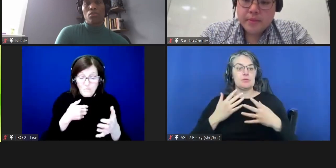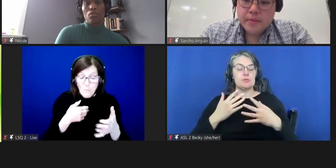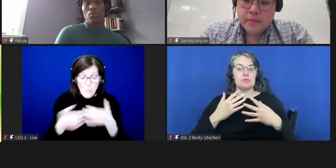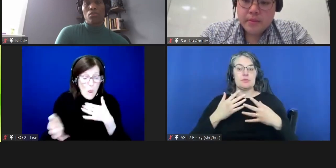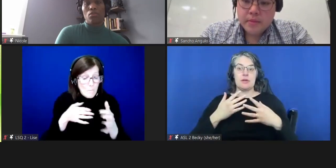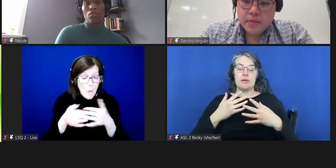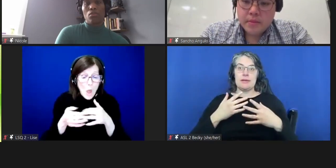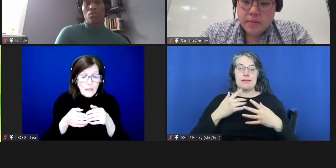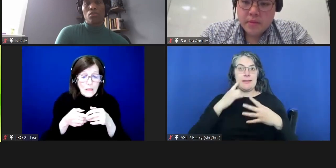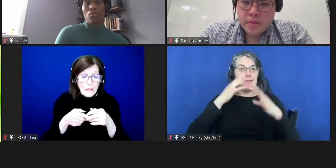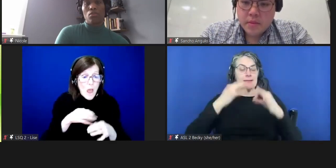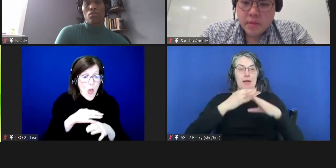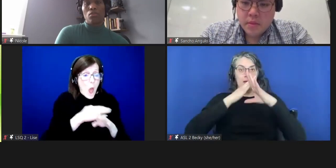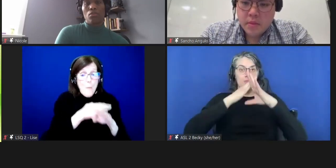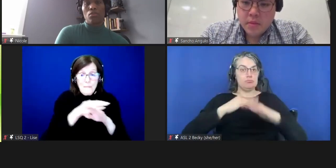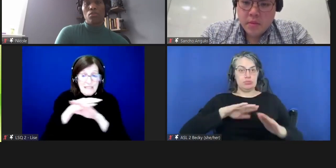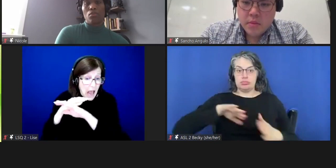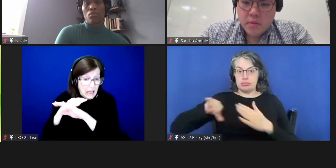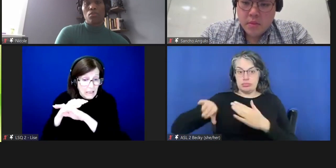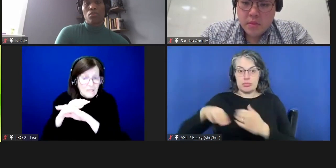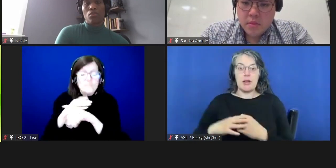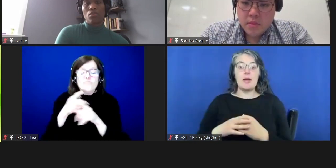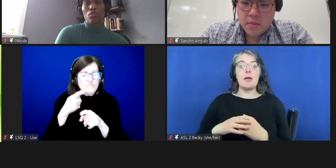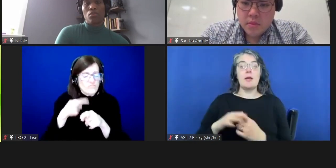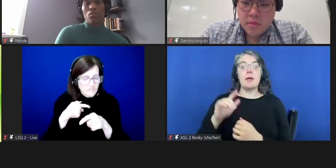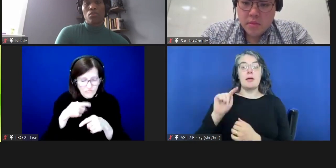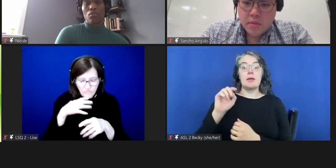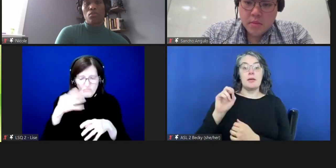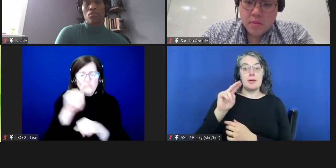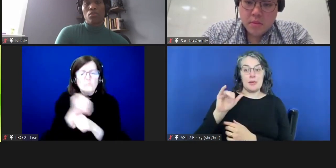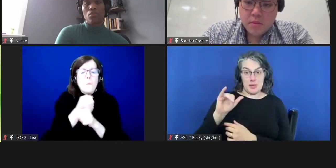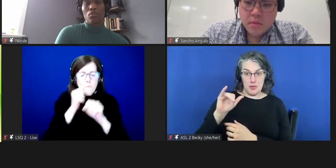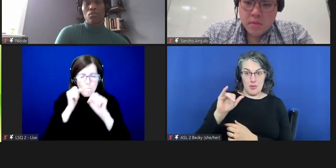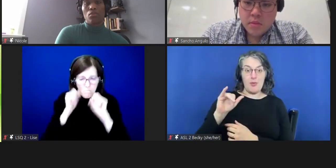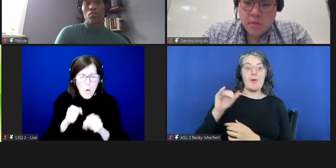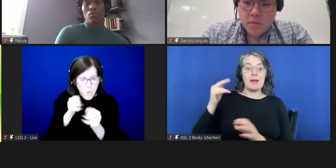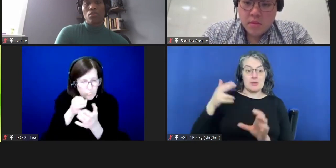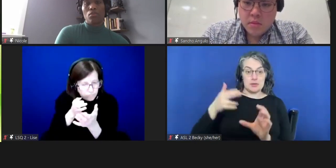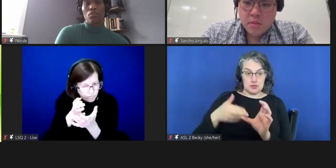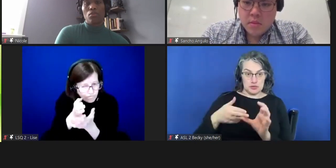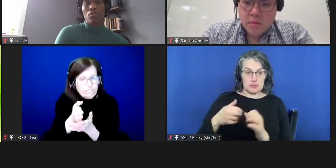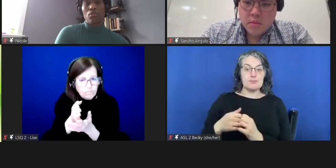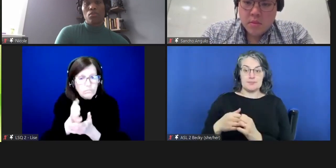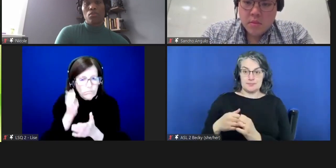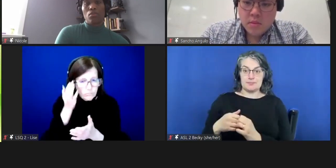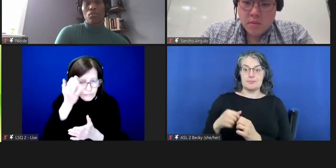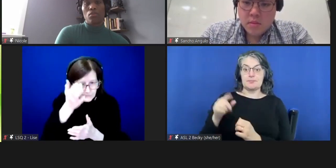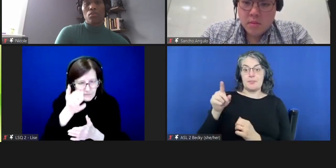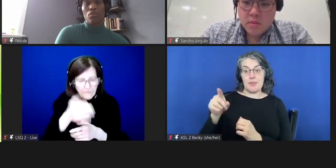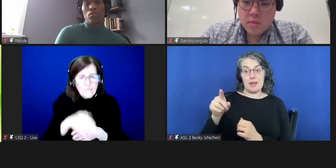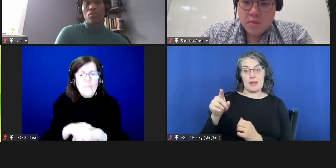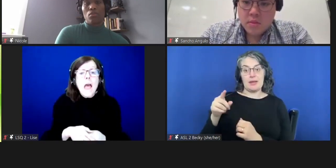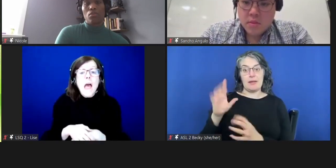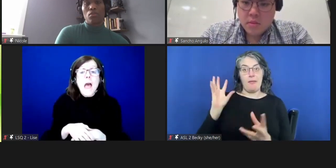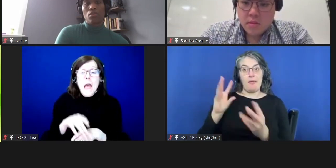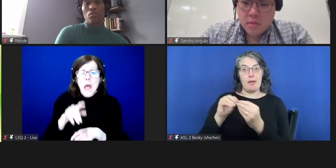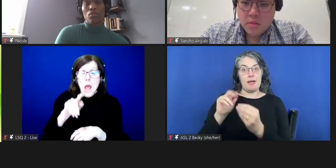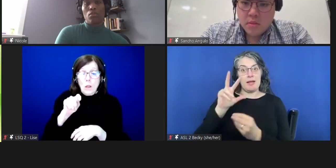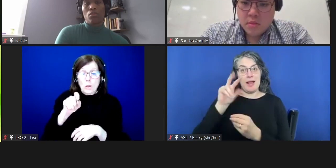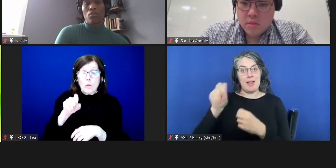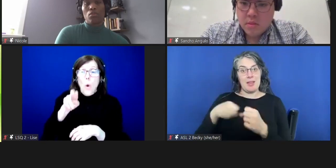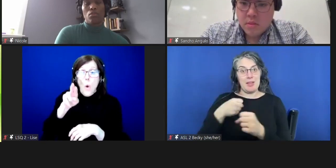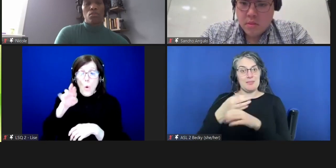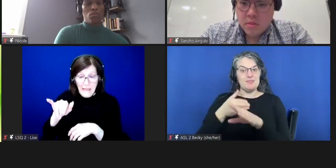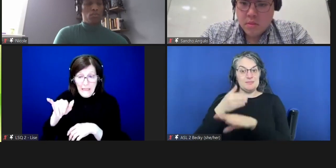de tous ces obstacles, de toutes ces barrières. Et Tony est intervenu,